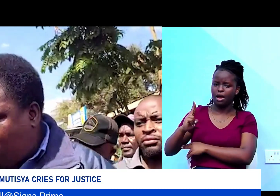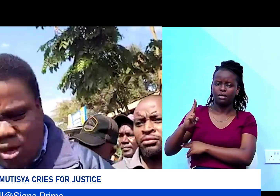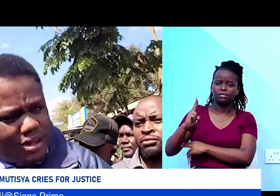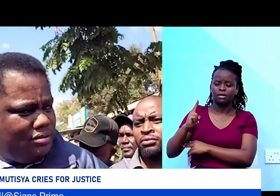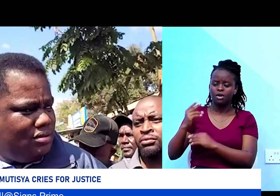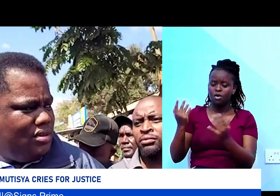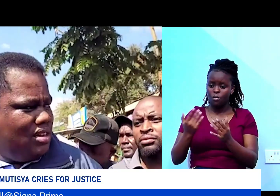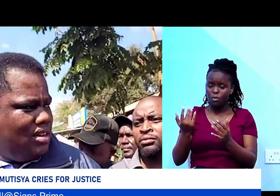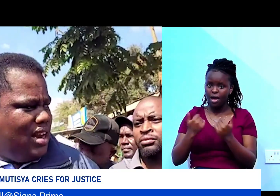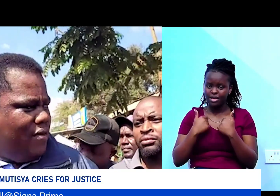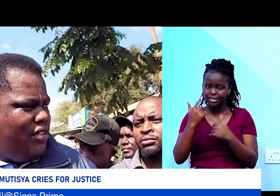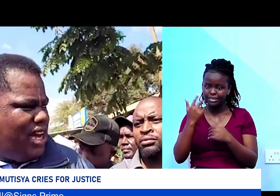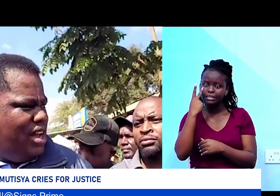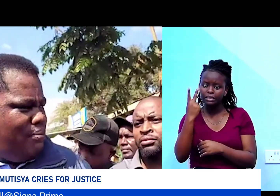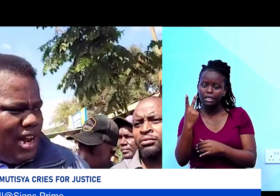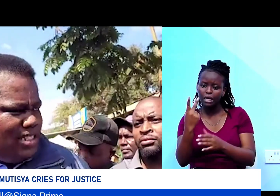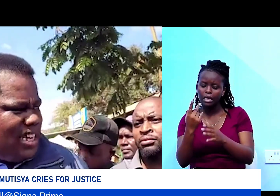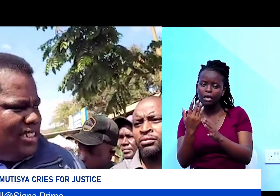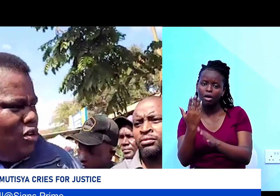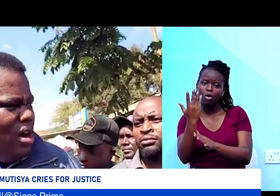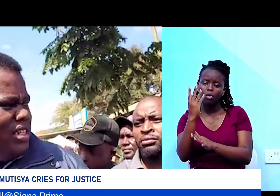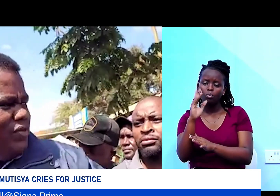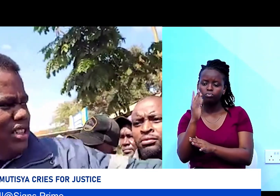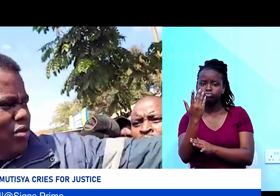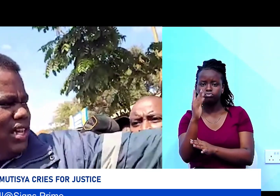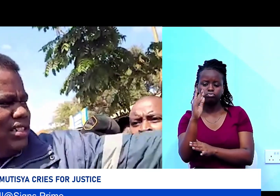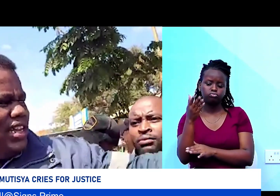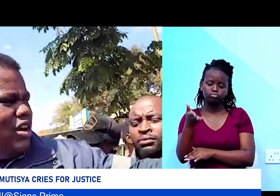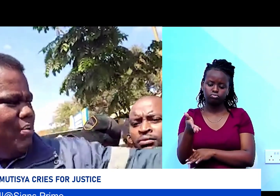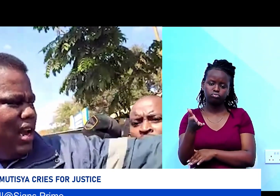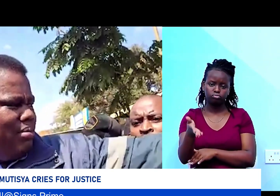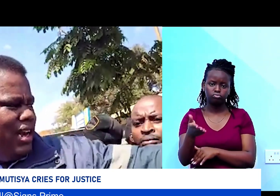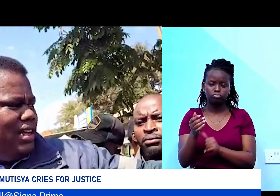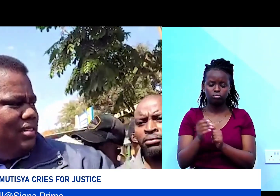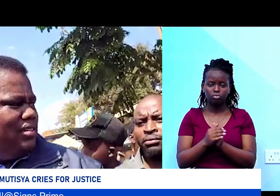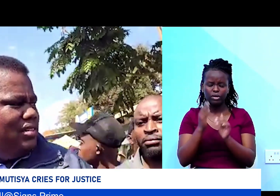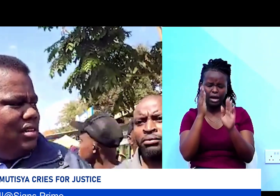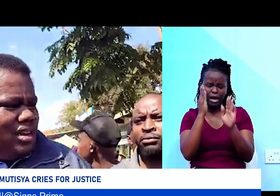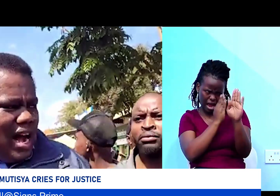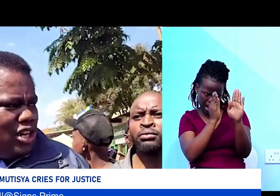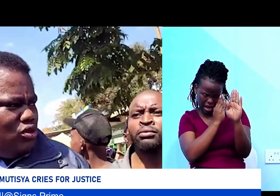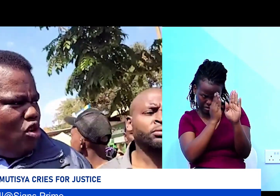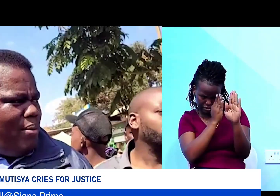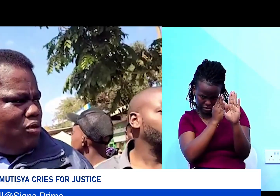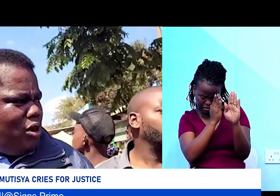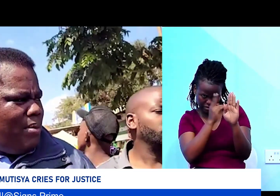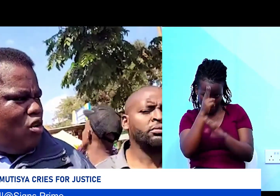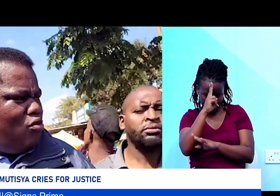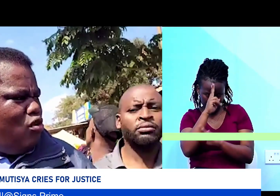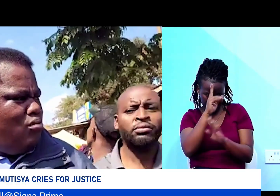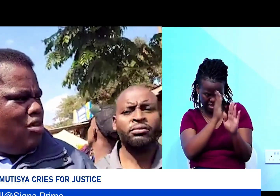imewakishwa, na afisa aliyempiga risasi alikuwa amejificha kwenye tangi lililo pale mbele. Tumekuja hapa